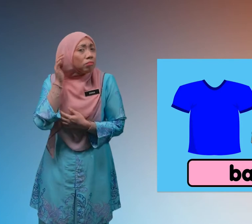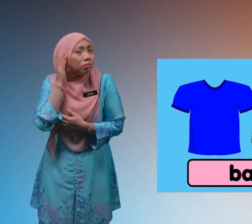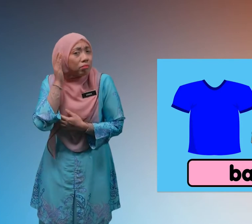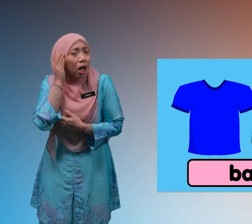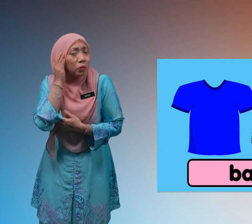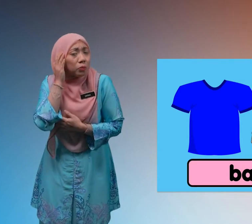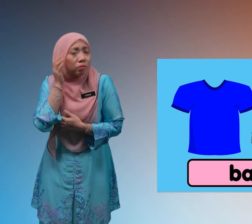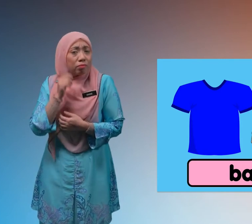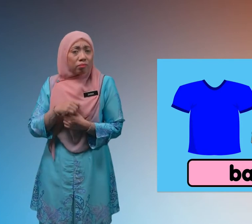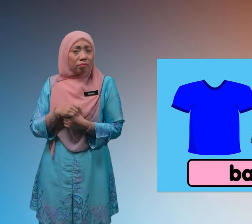Tahu?